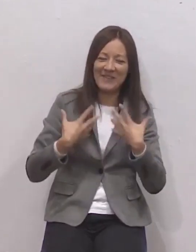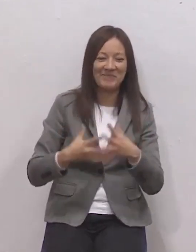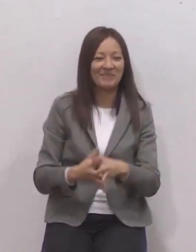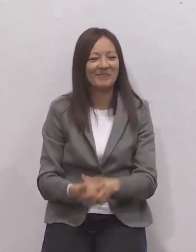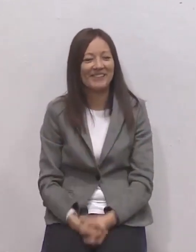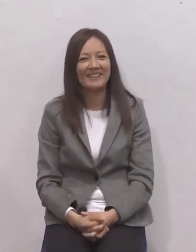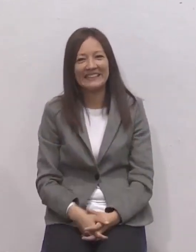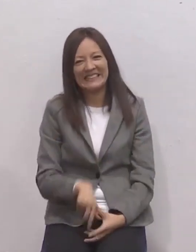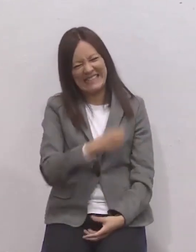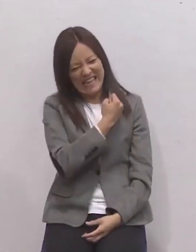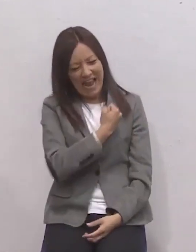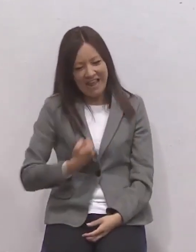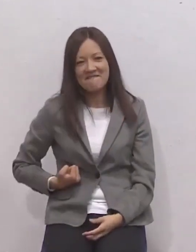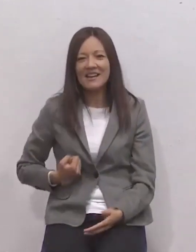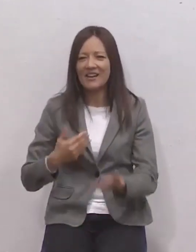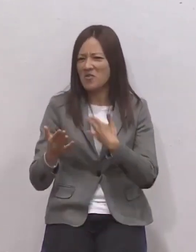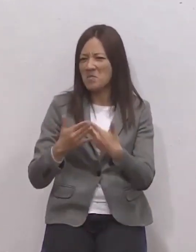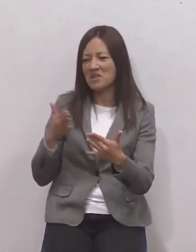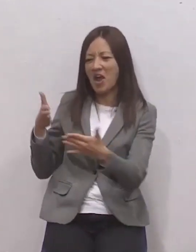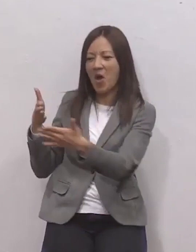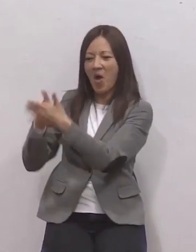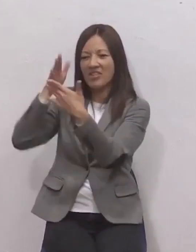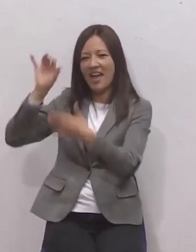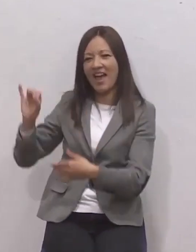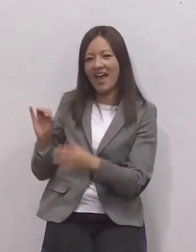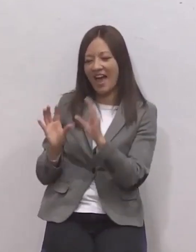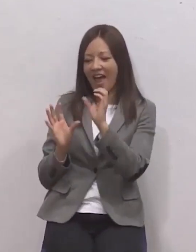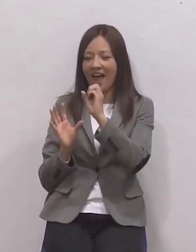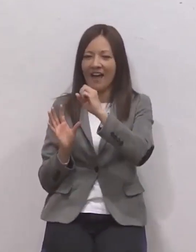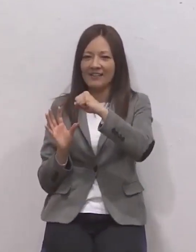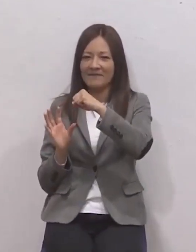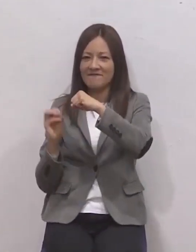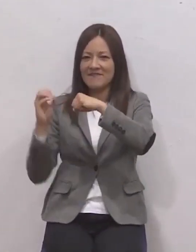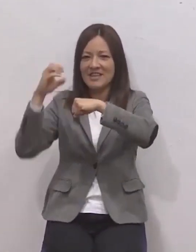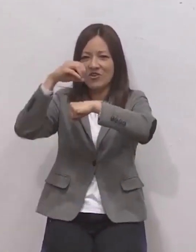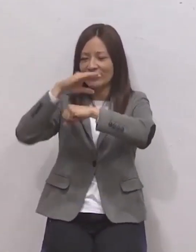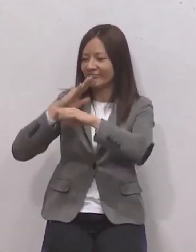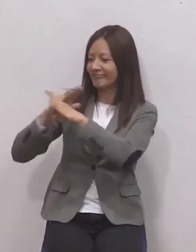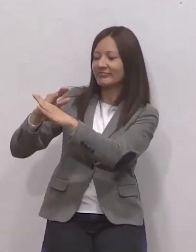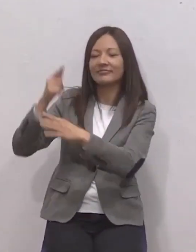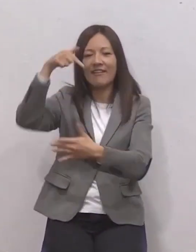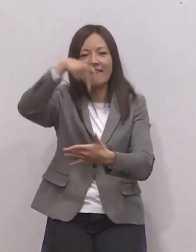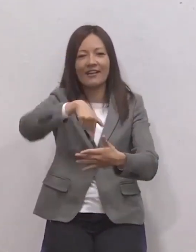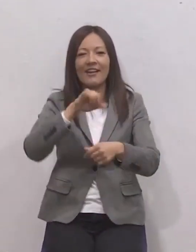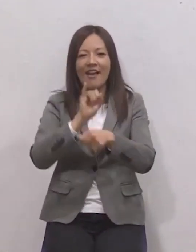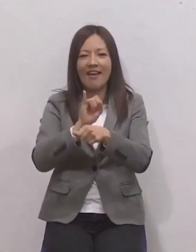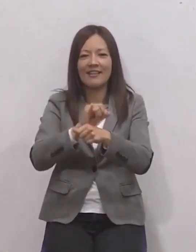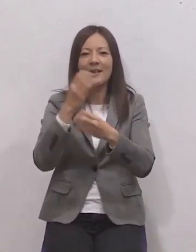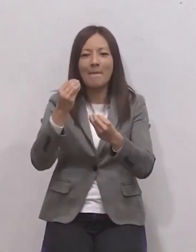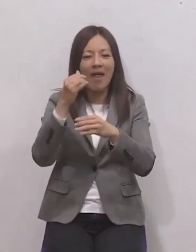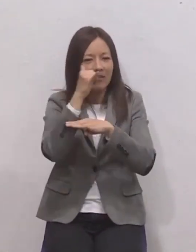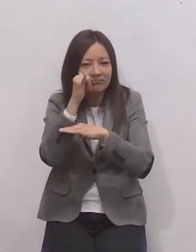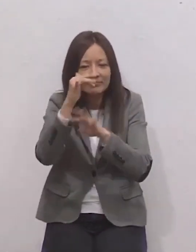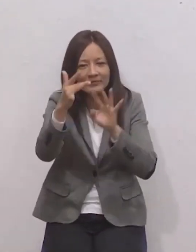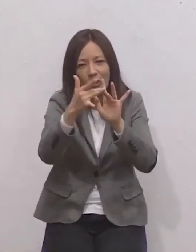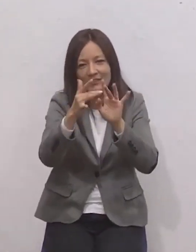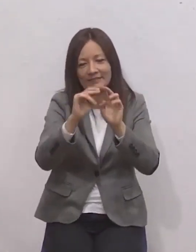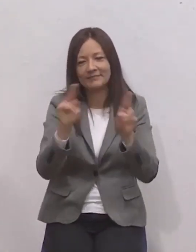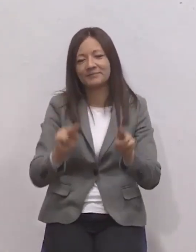Sacrificándose contra el coronavirus por el Señor. ¿Cómo dicen en la nueva traducción viviente, Pastor John?